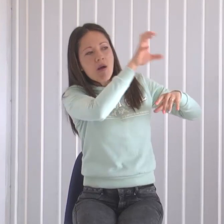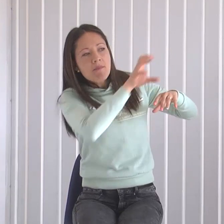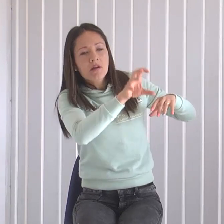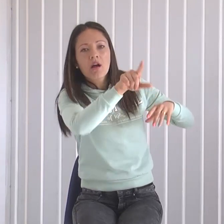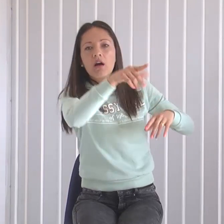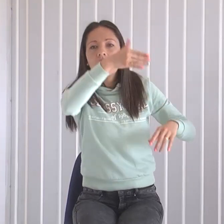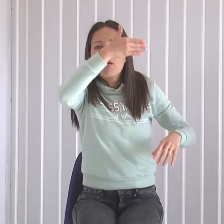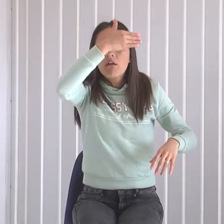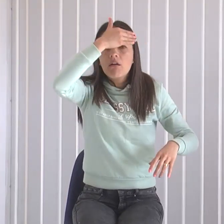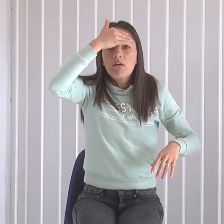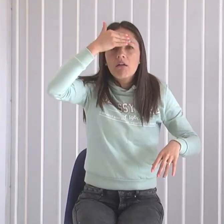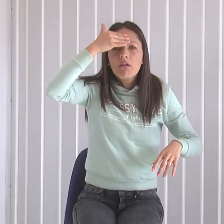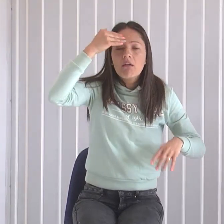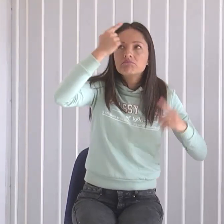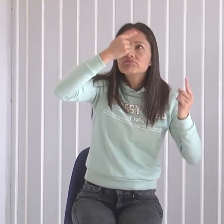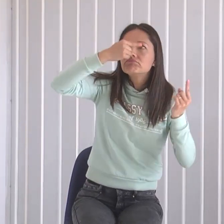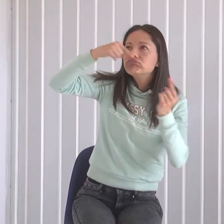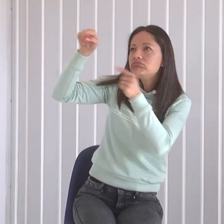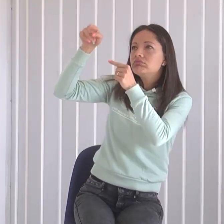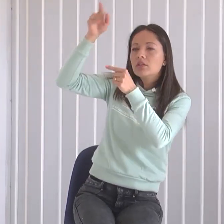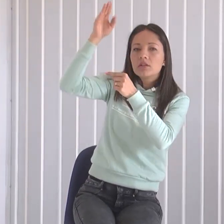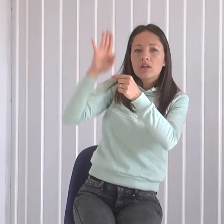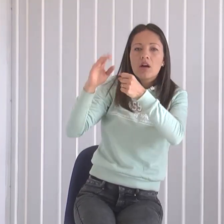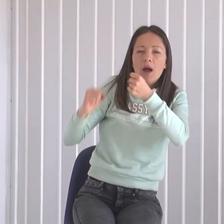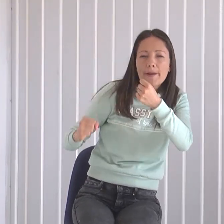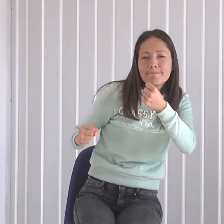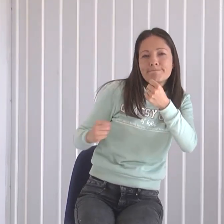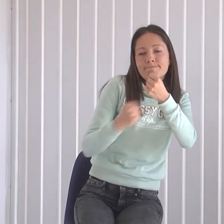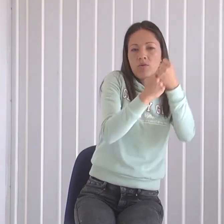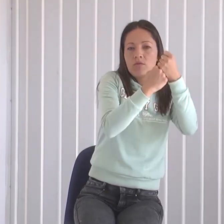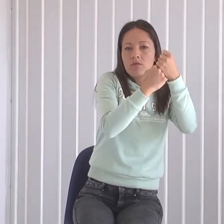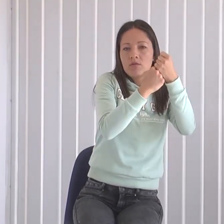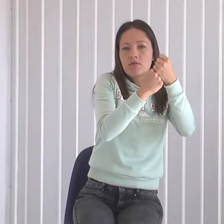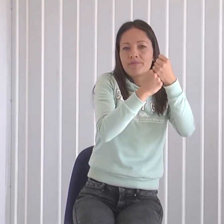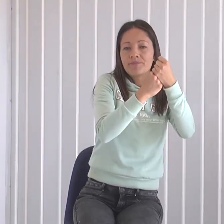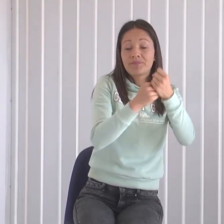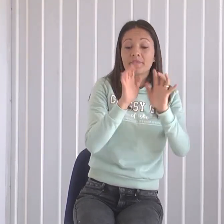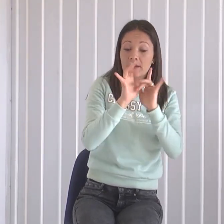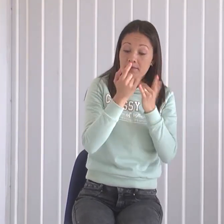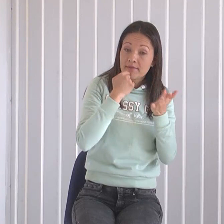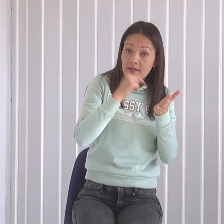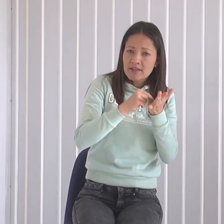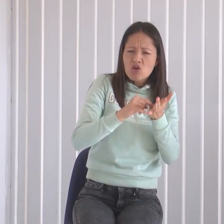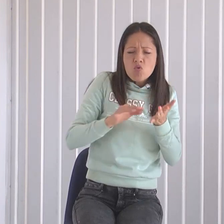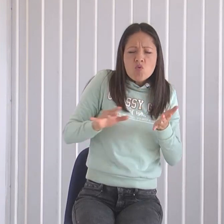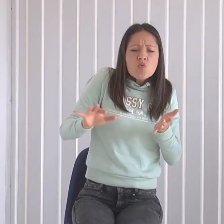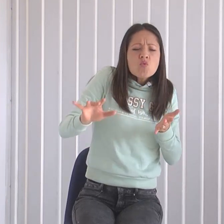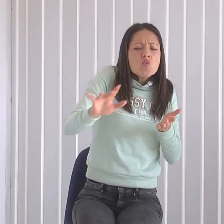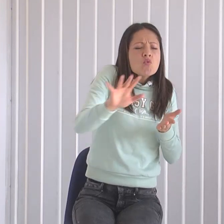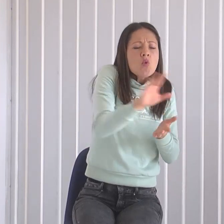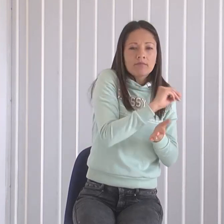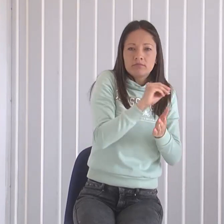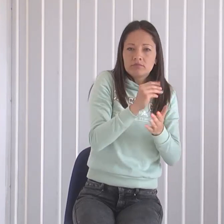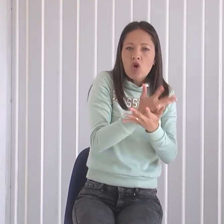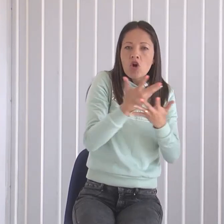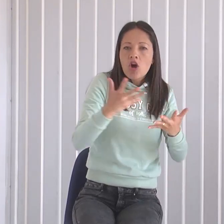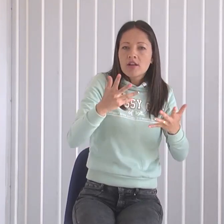se olvidaron ¿de quién? Del que los sostiene. La palabra bien dice que todo se sostiene por el poder de su